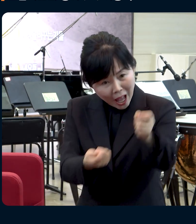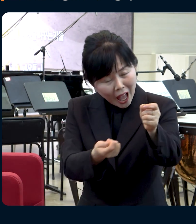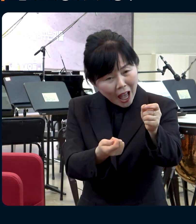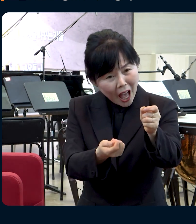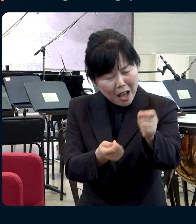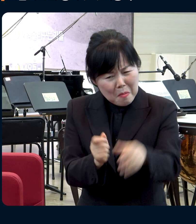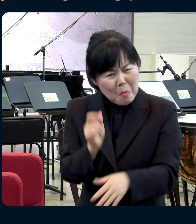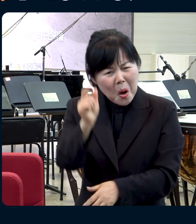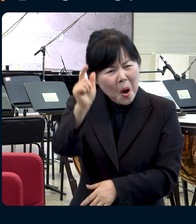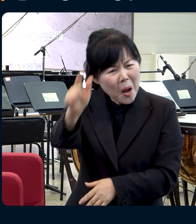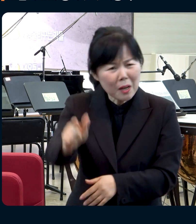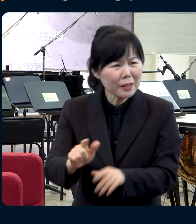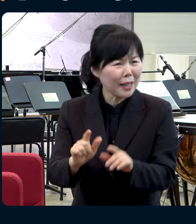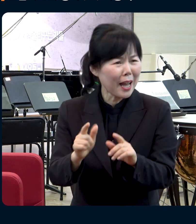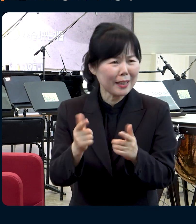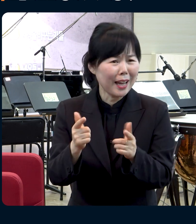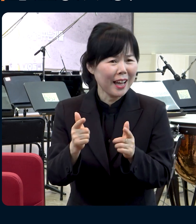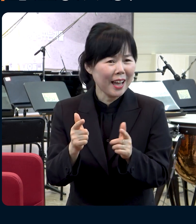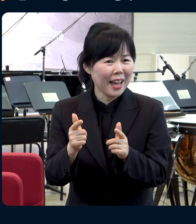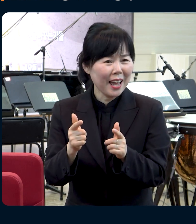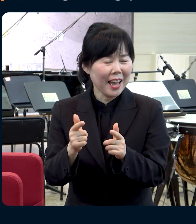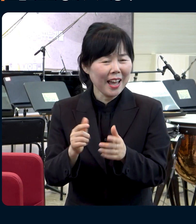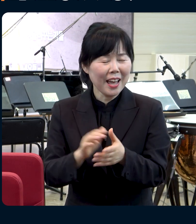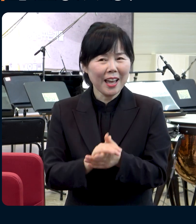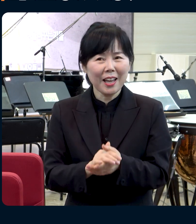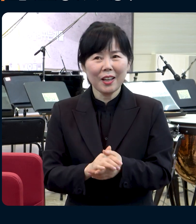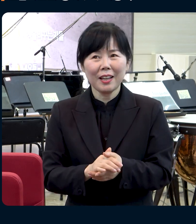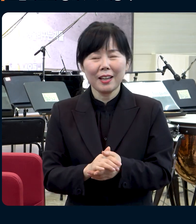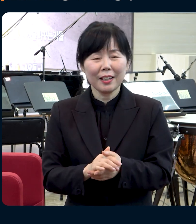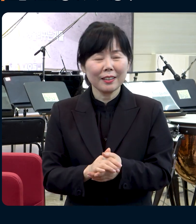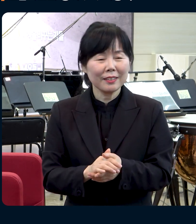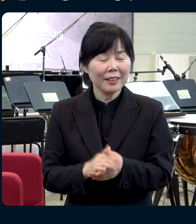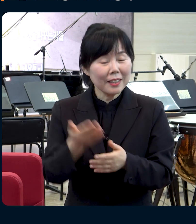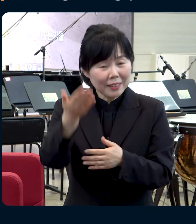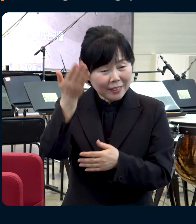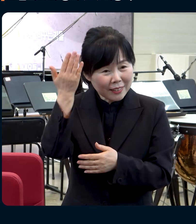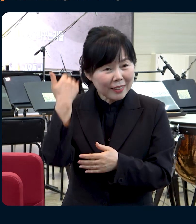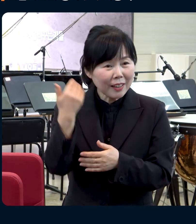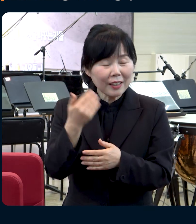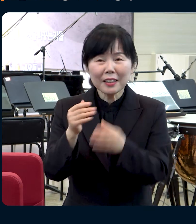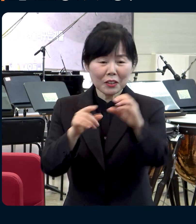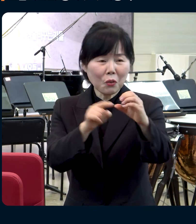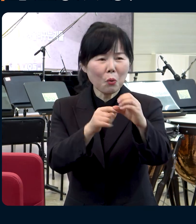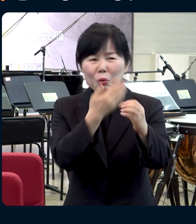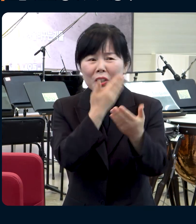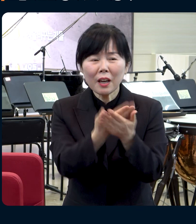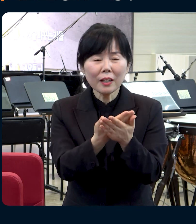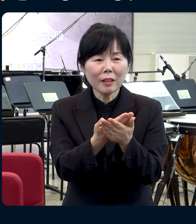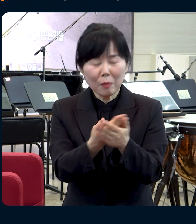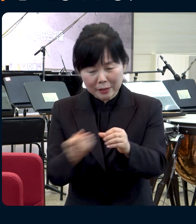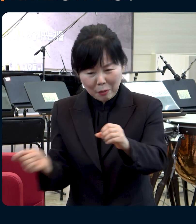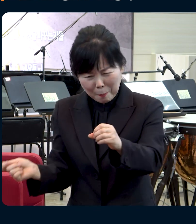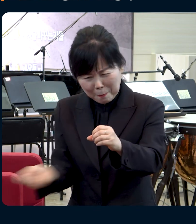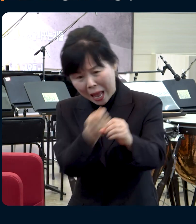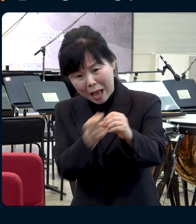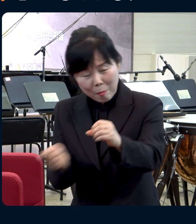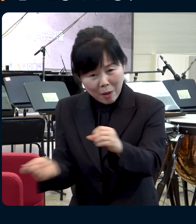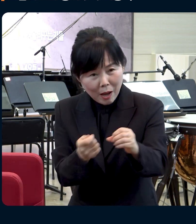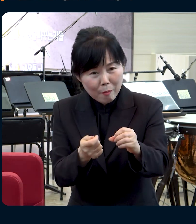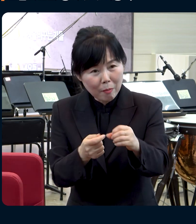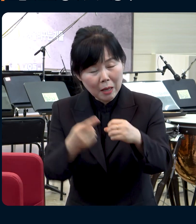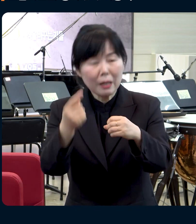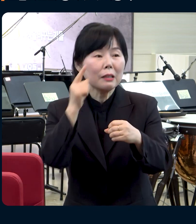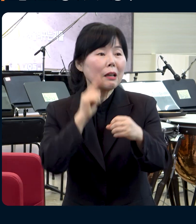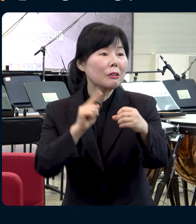정도 나갔다고 합니다. 근데 옛날엔 공이 귀하니까요, 막 때리면 어떻게 돼요? 이게 흠집이 생기잖아요. 그래도 버릴